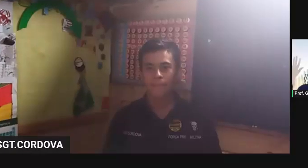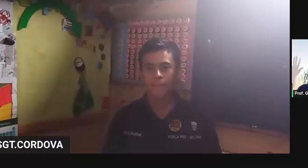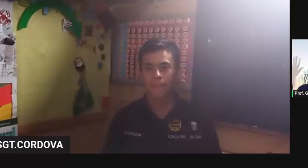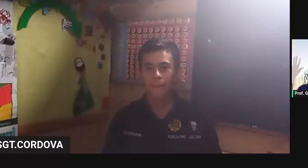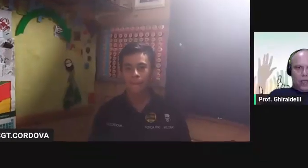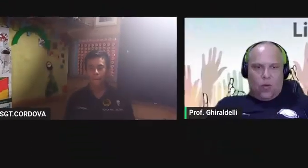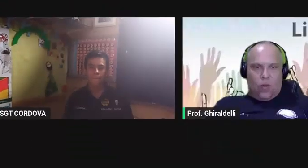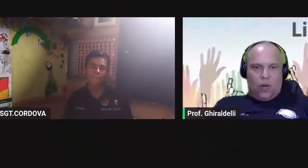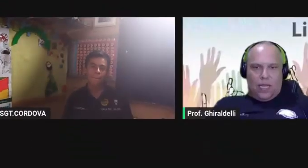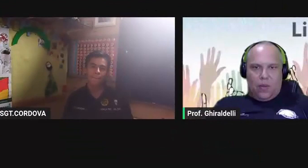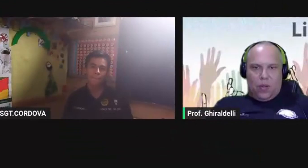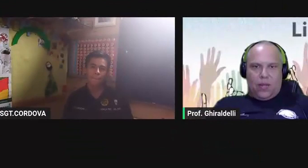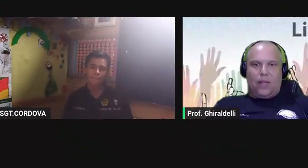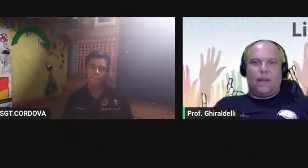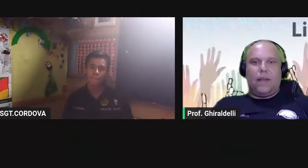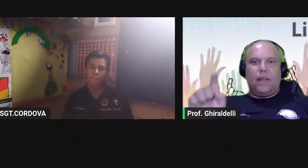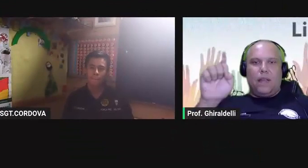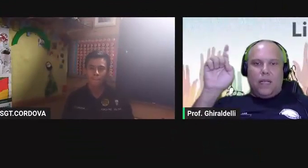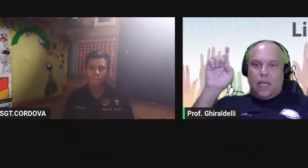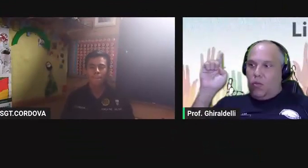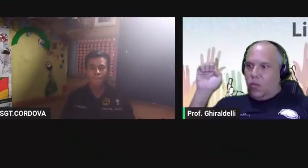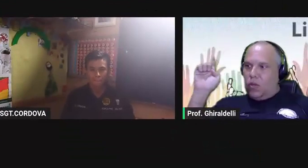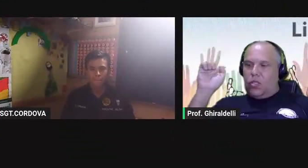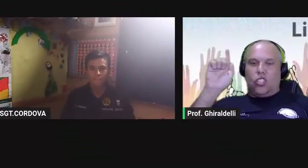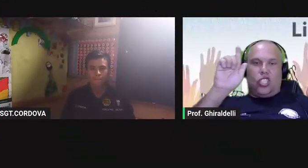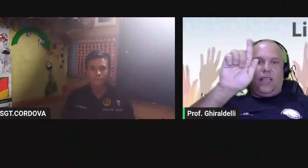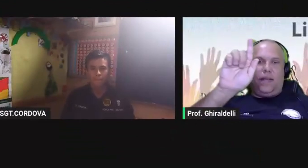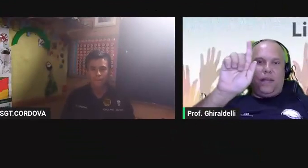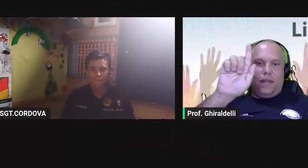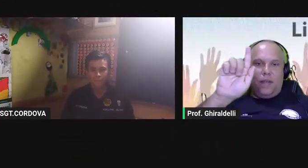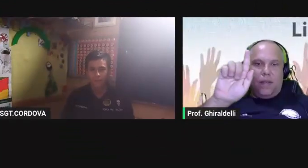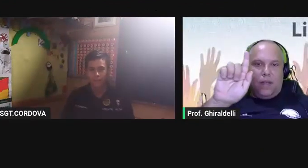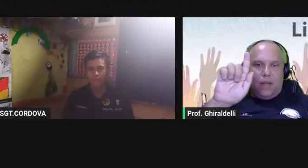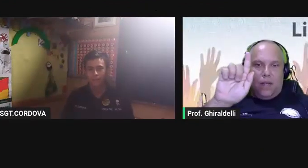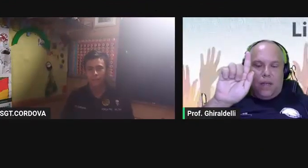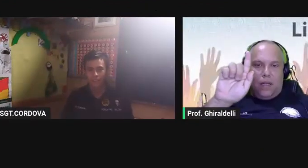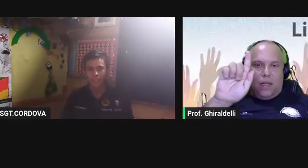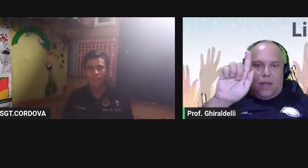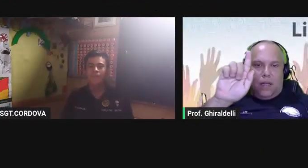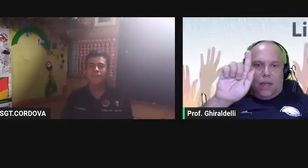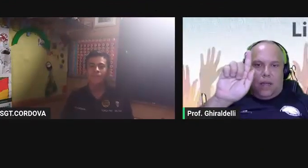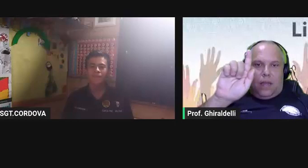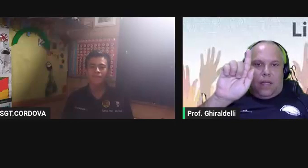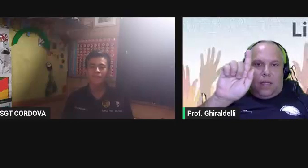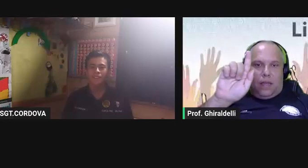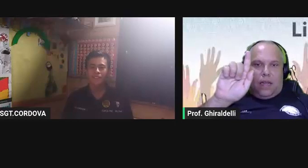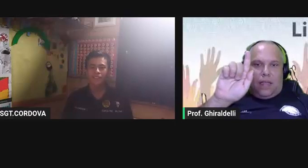Peraí que eu cliquei no botão aqui. Então, G. G.